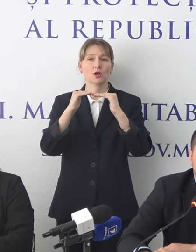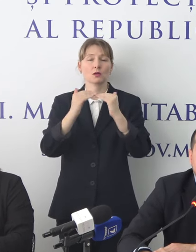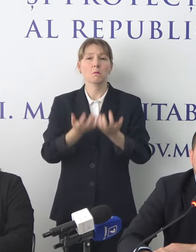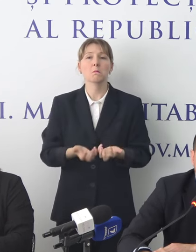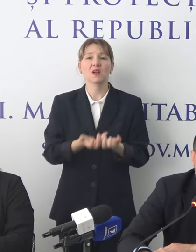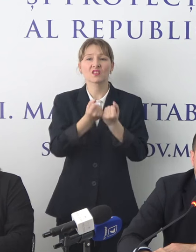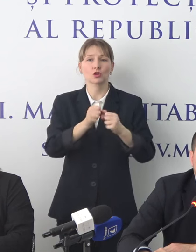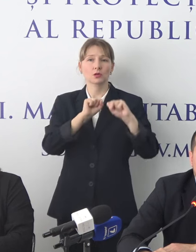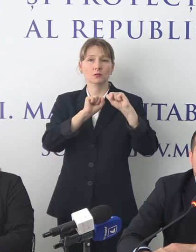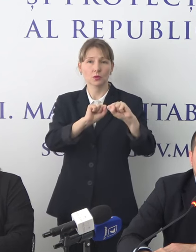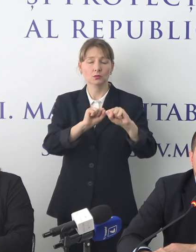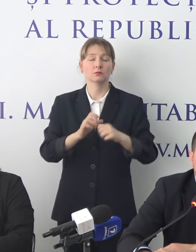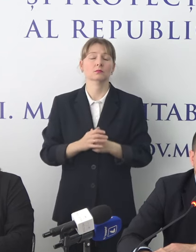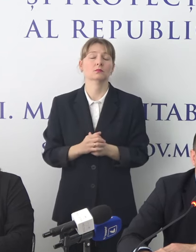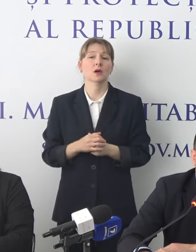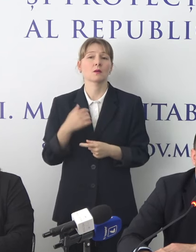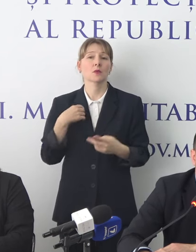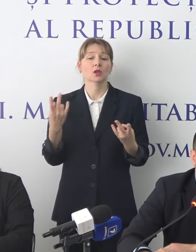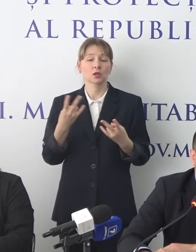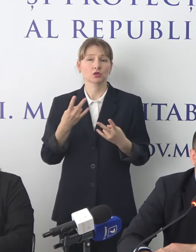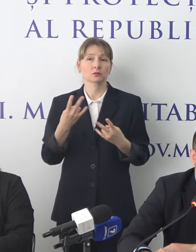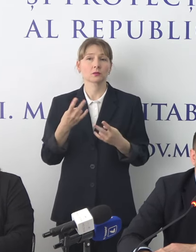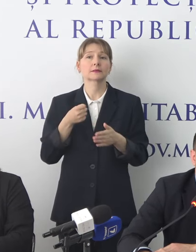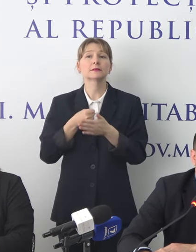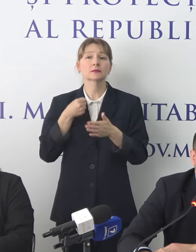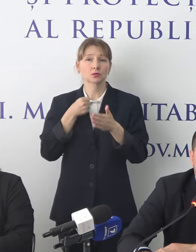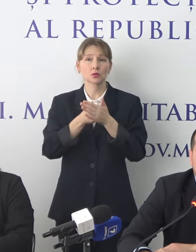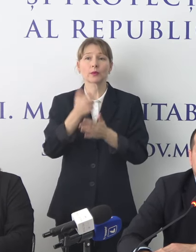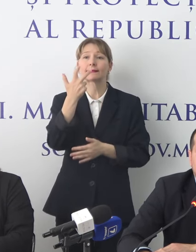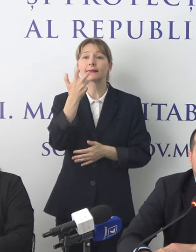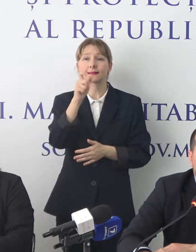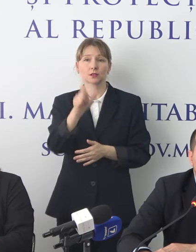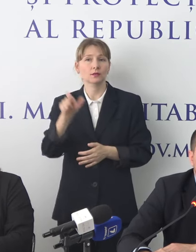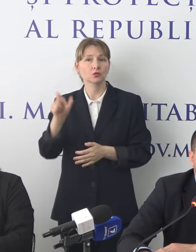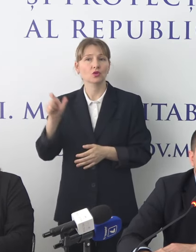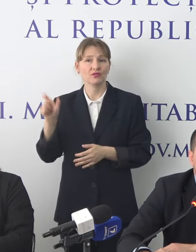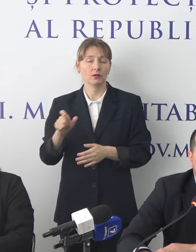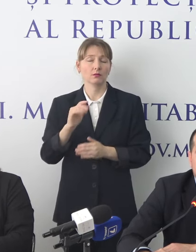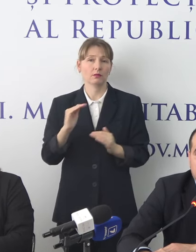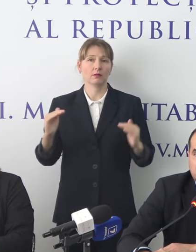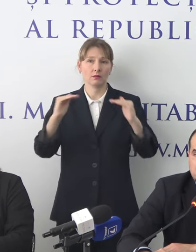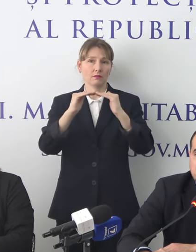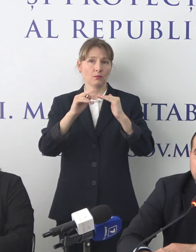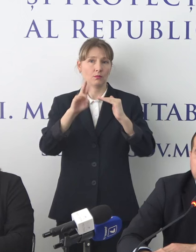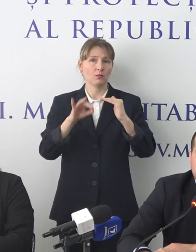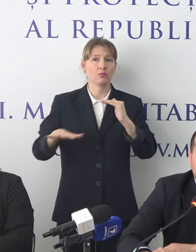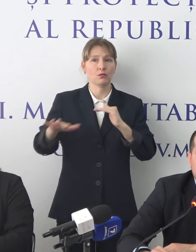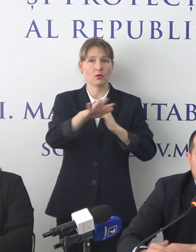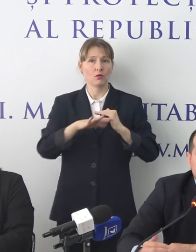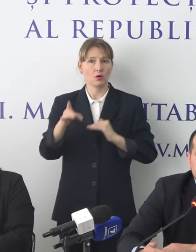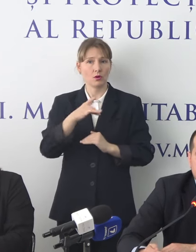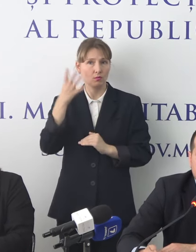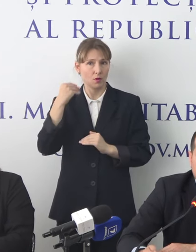și protecție, noi trebuie să ajungem la cel puțin 300 de specialiști la nivel de... La nivel de țară.